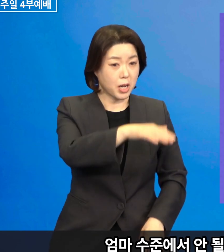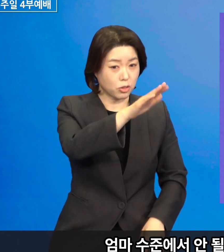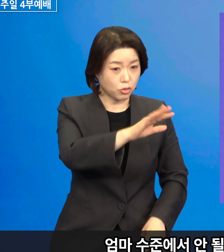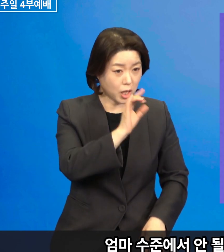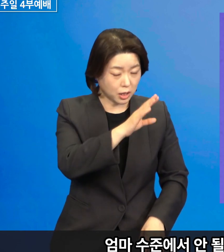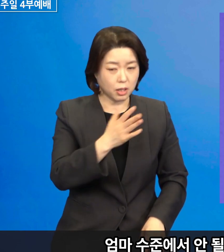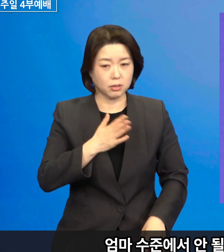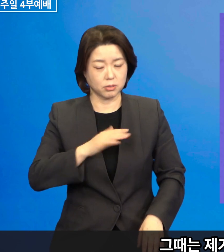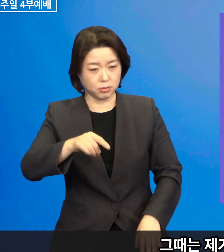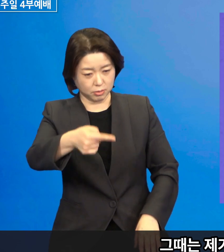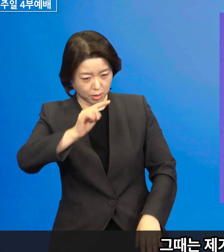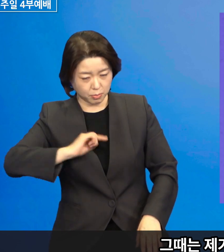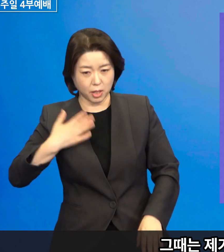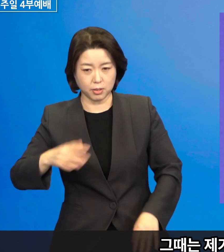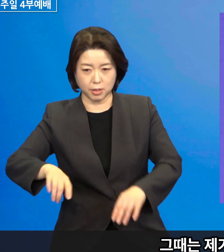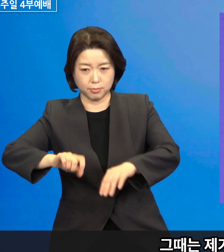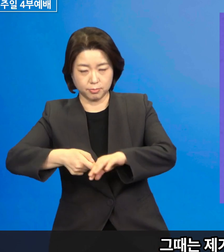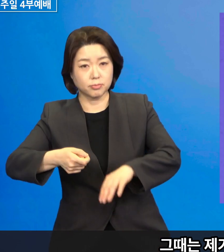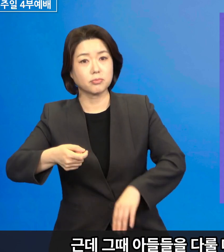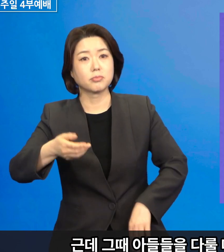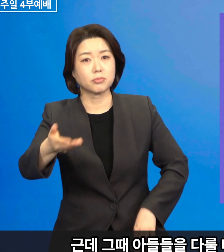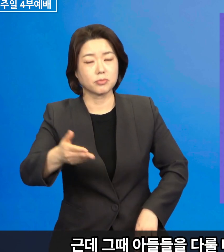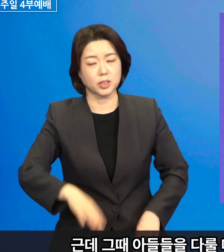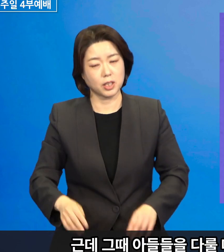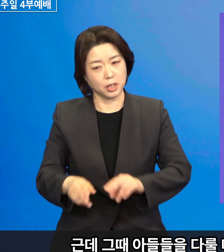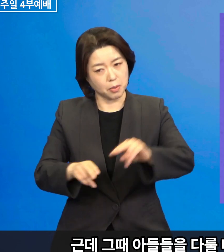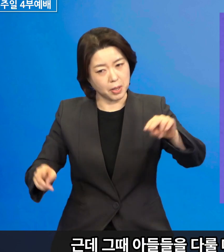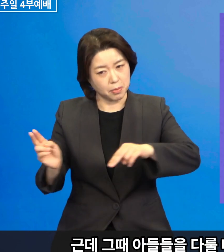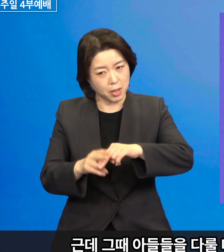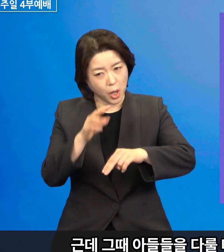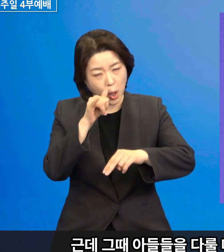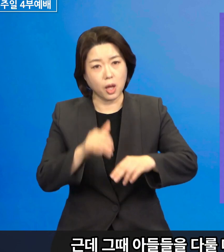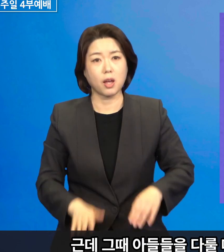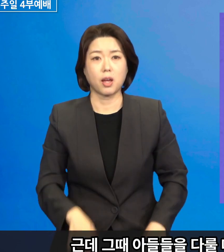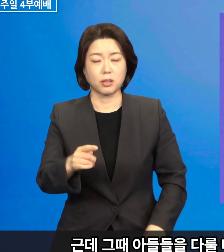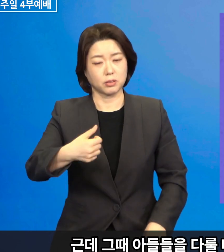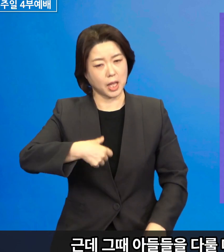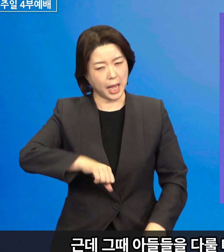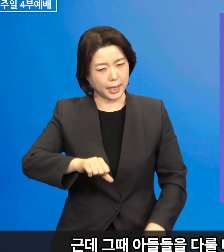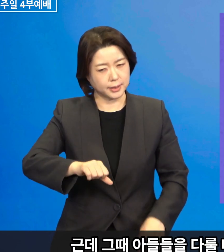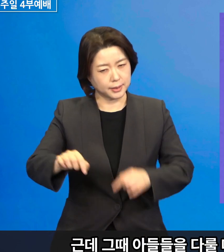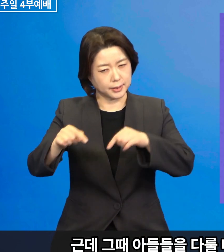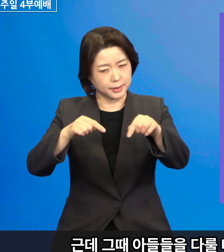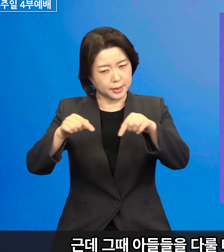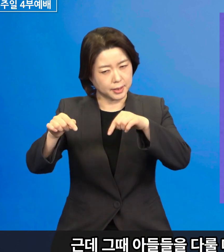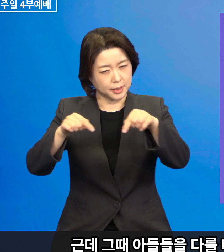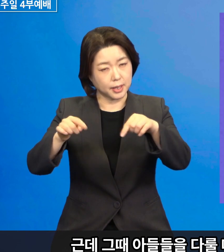징계를 합니다. 그때는 제가 매를 들어요. 근데 그때 아들들을 다룰 때에